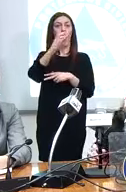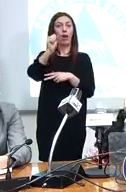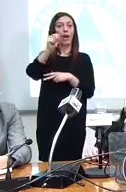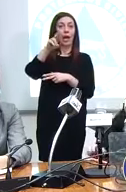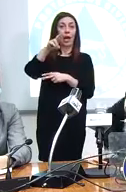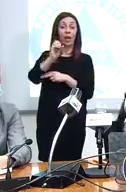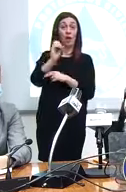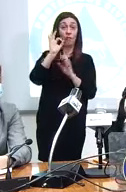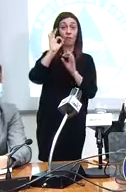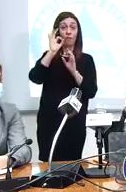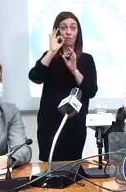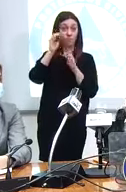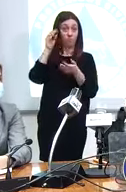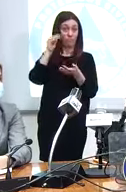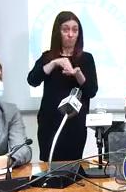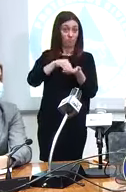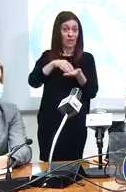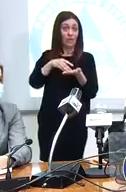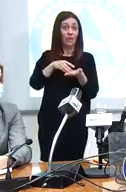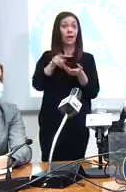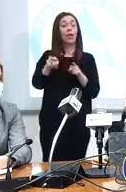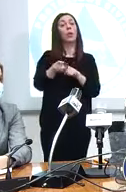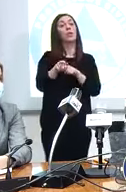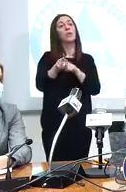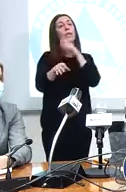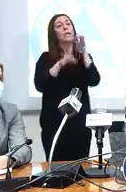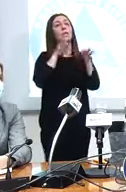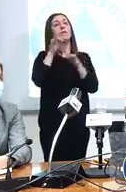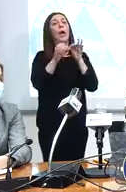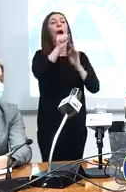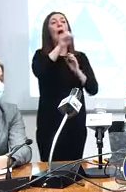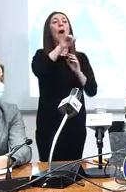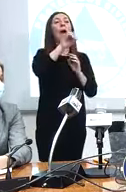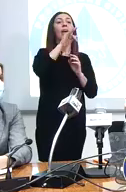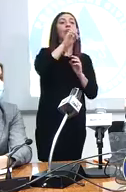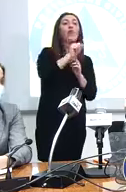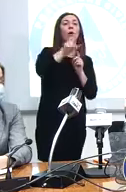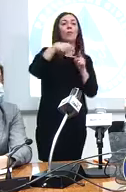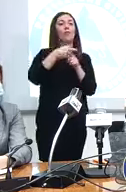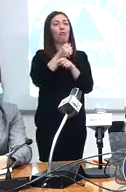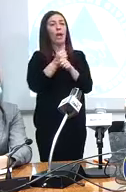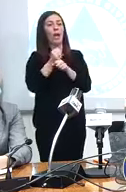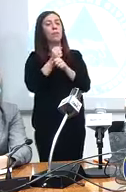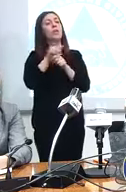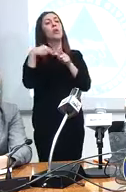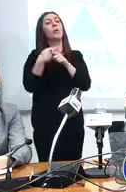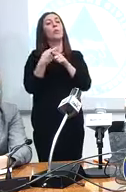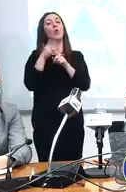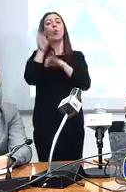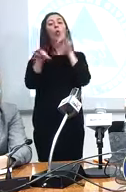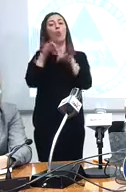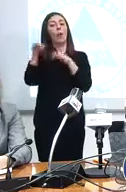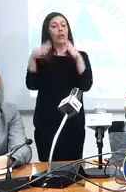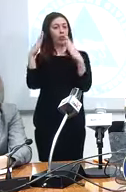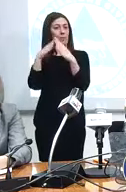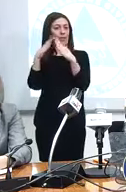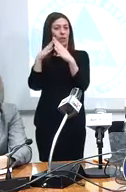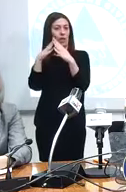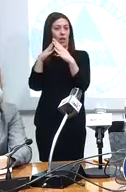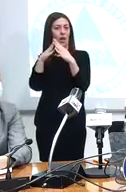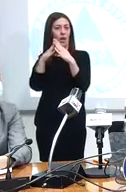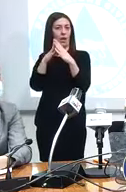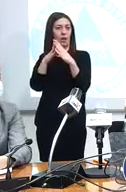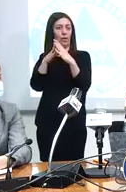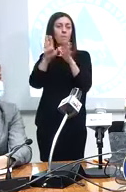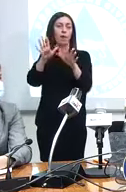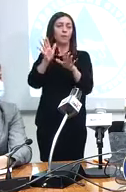riferimento per i farmaci e anche riferimento AIFA, e per parlare di cure domiciliari volevo solo annunciarvi questo. Io chiedo scusa. Mi